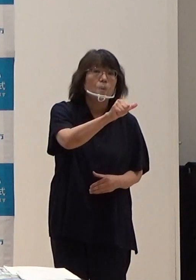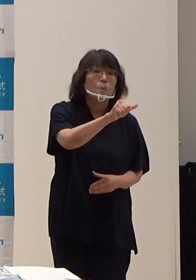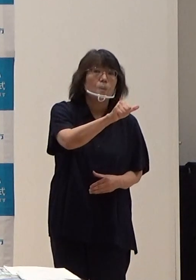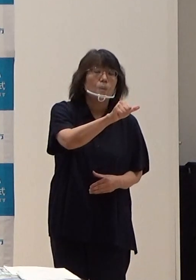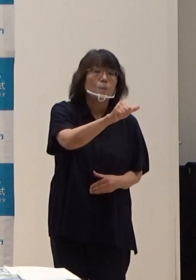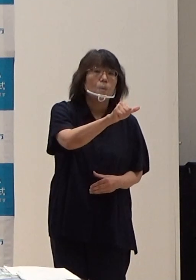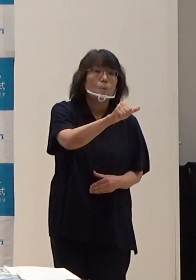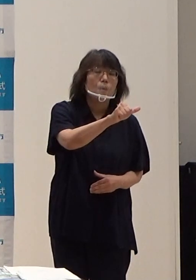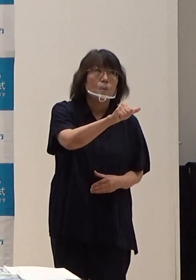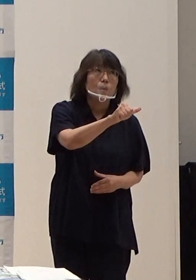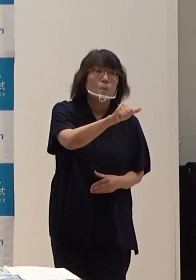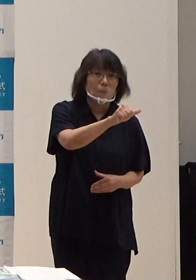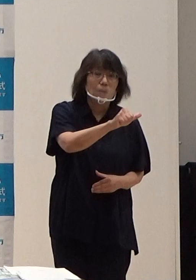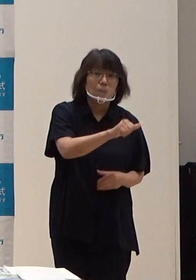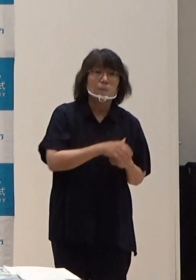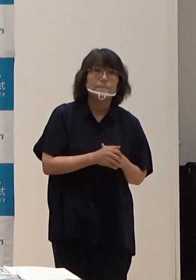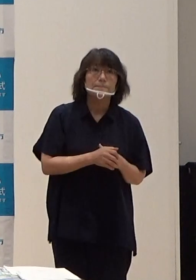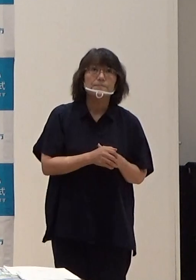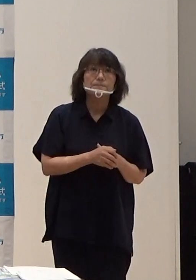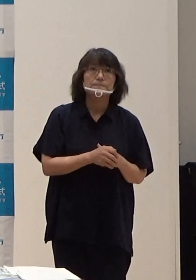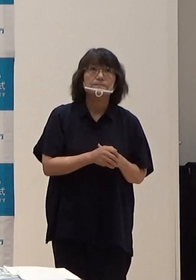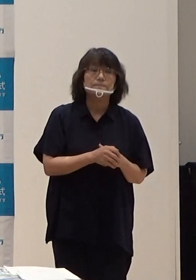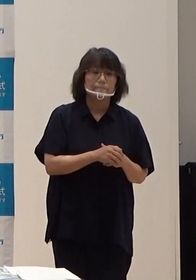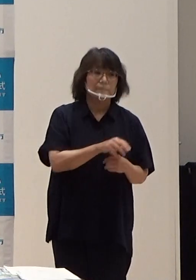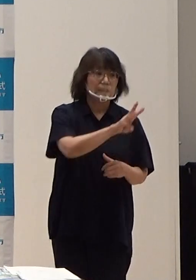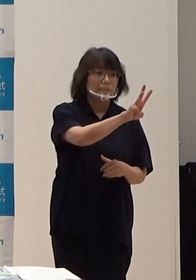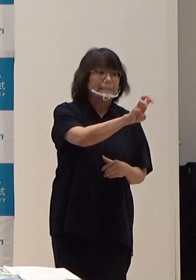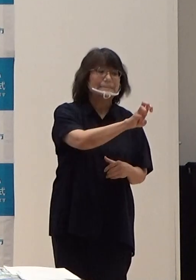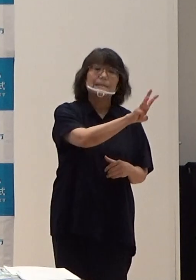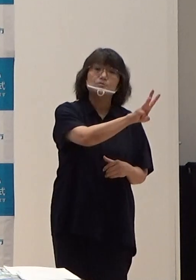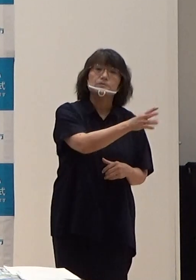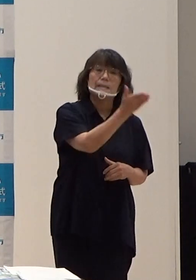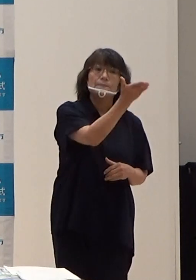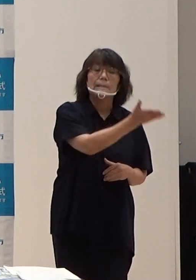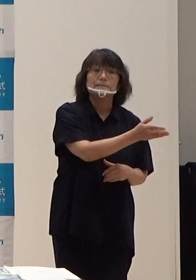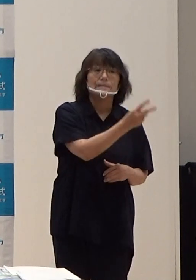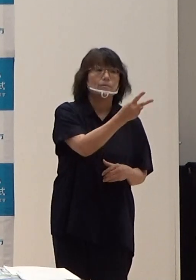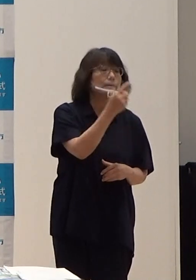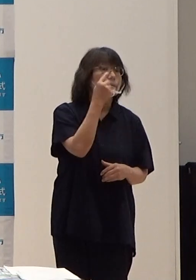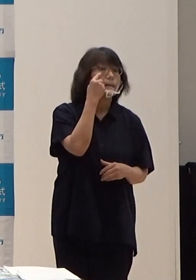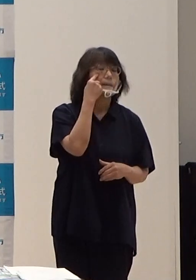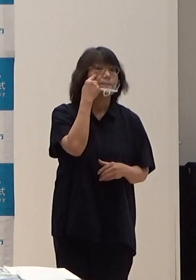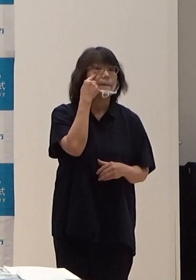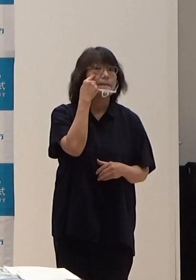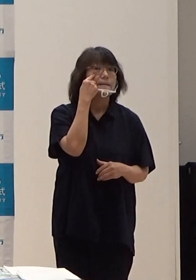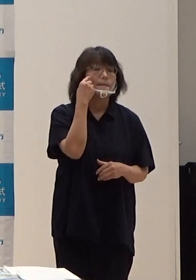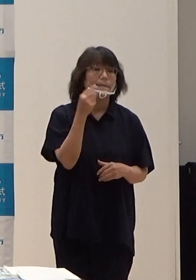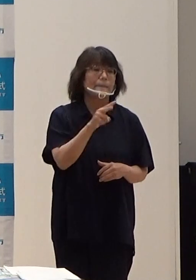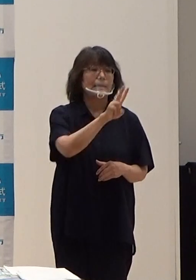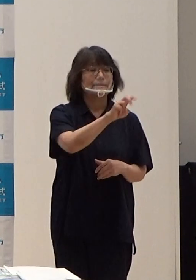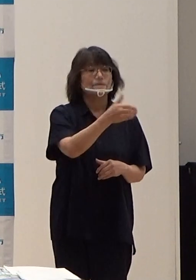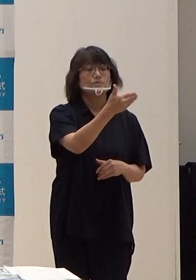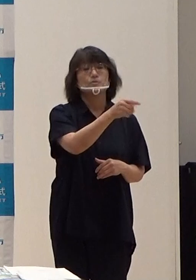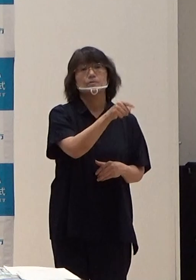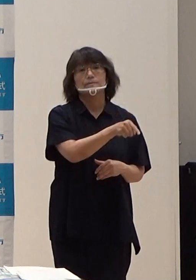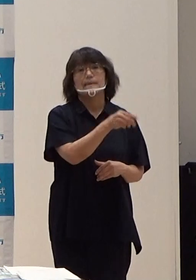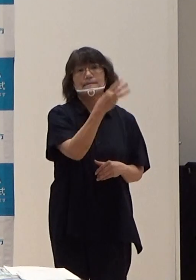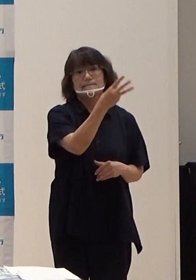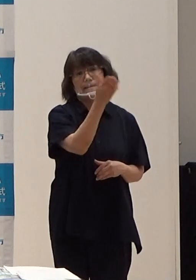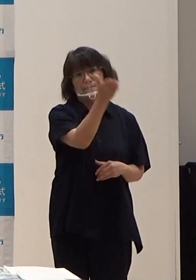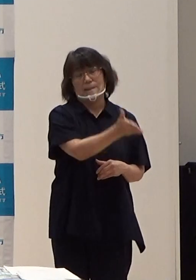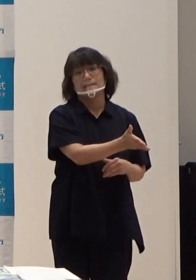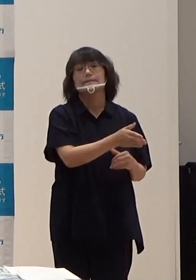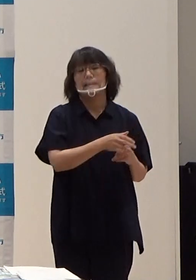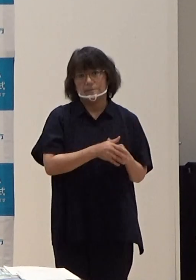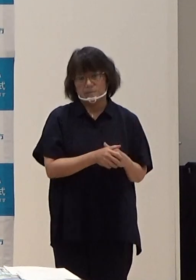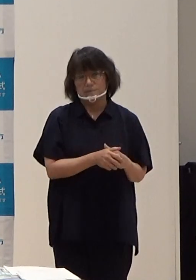1回目接種の方が 33%、 2回目接種 が 29.3% ということ